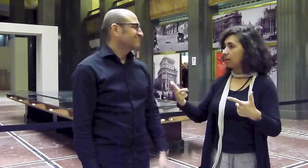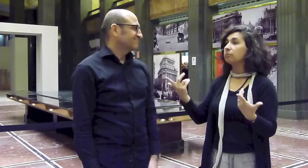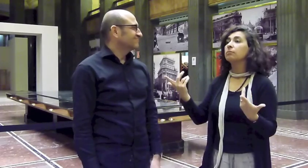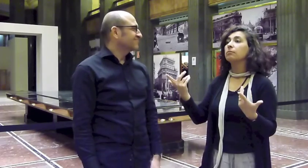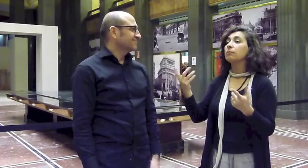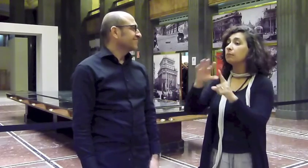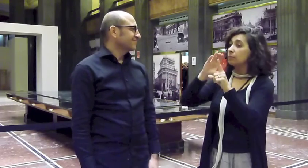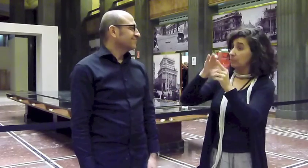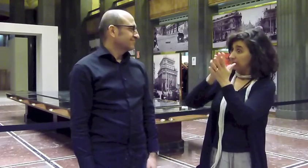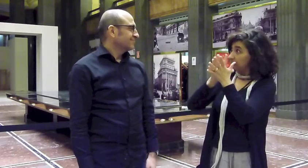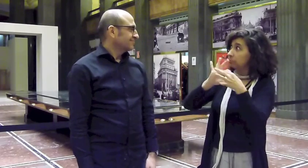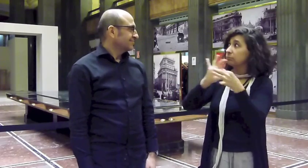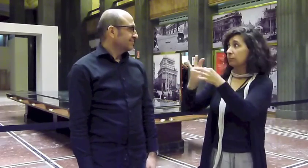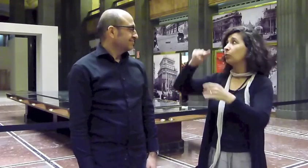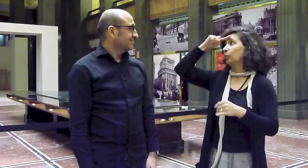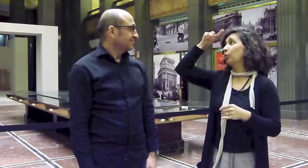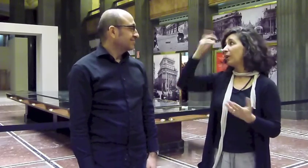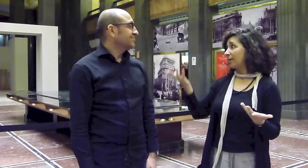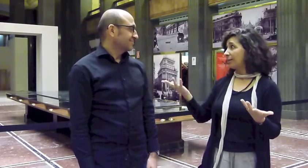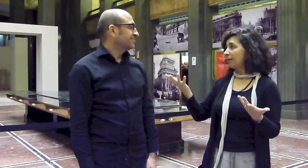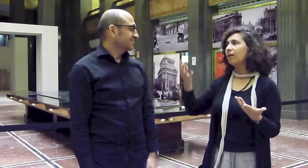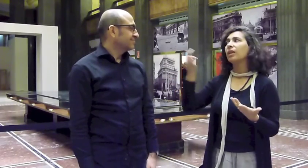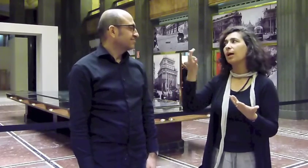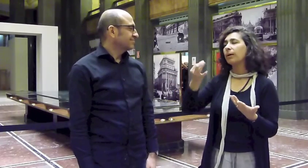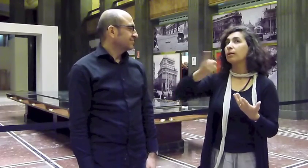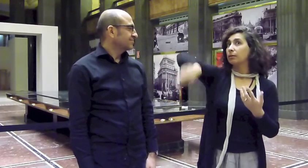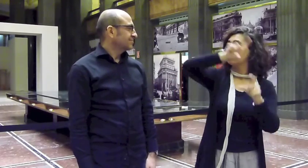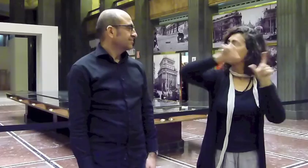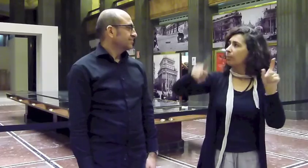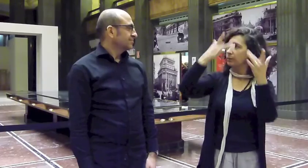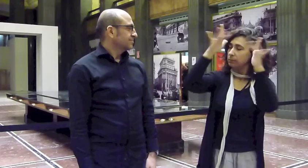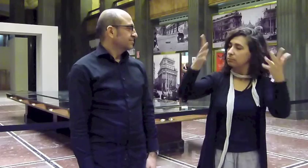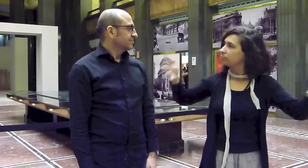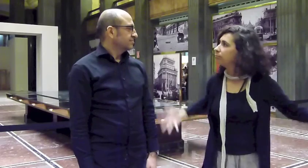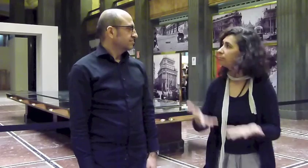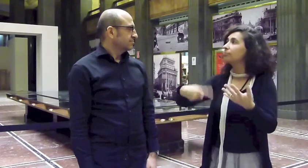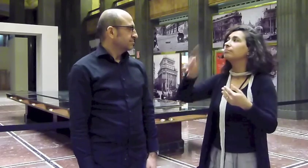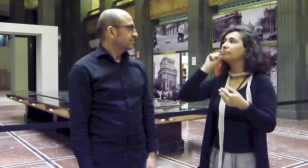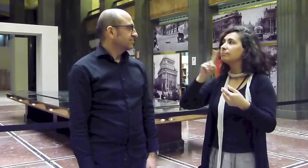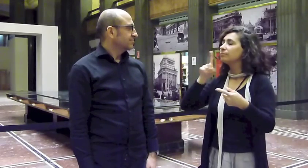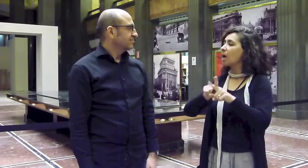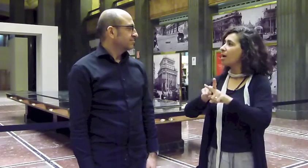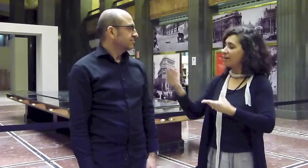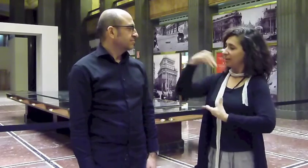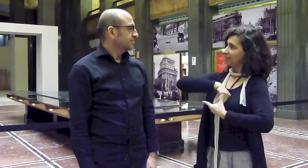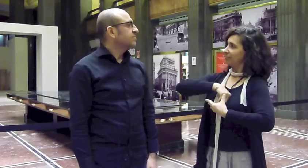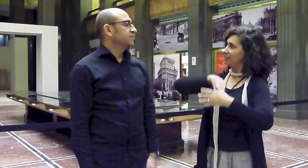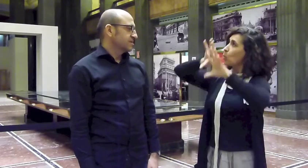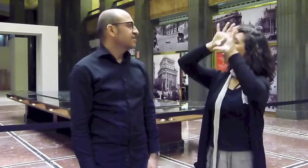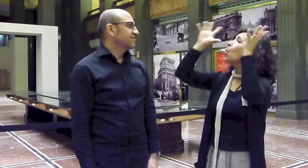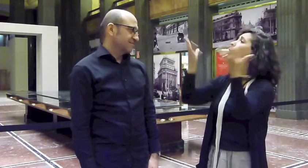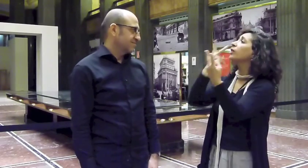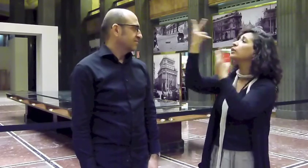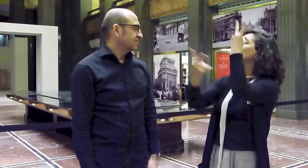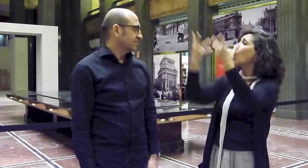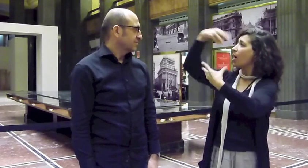sordas tenemos una lengua natural, que es la lengua de signos, y que está ligada también al ámbito cultural, así que tienen que sensibilizar y estar abiertos,